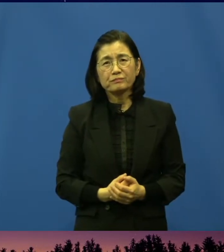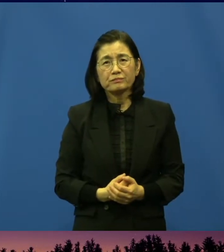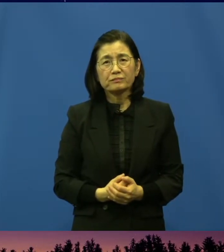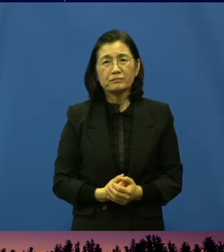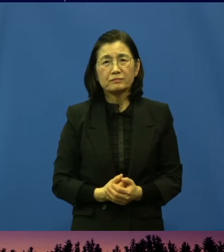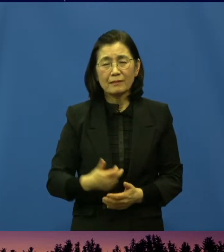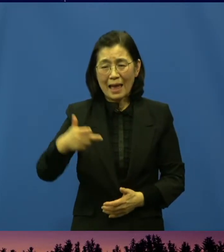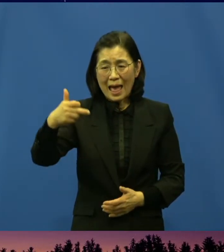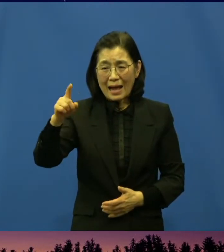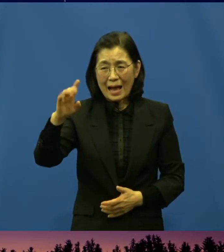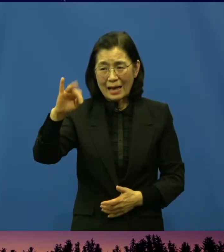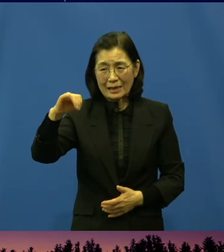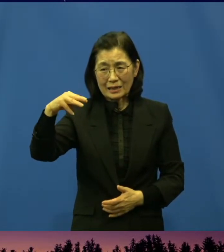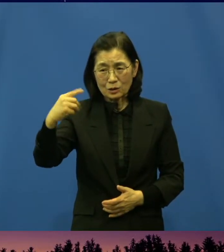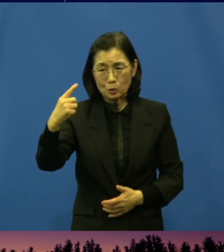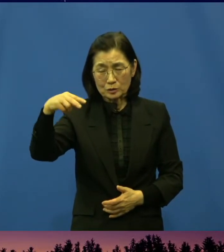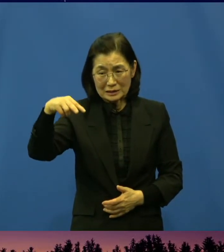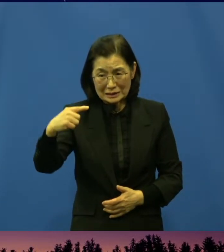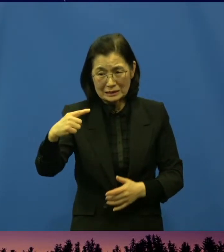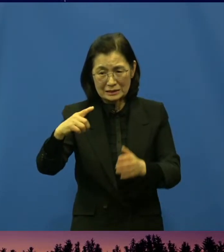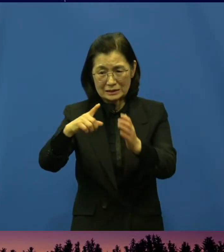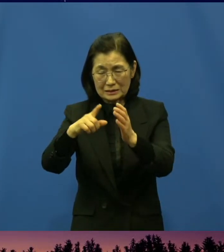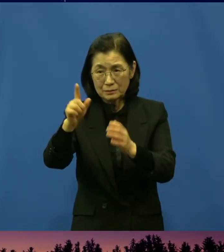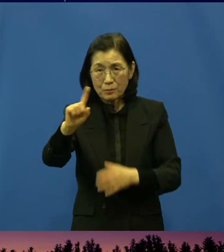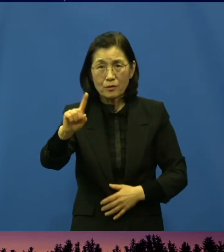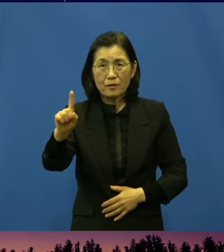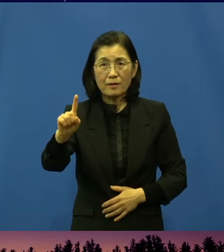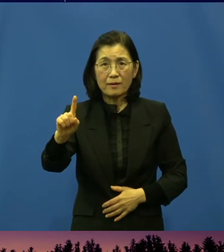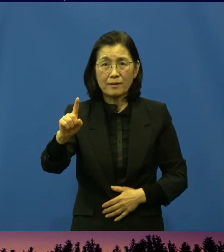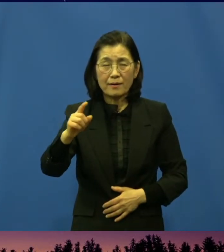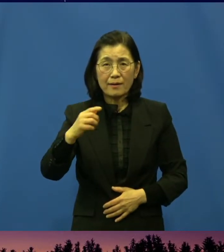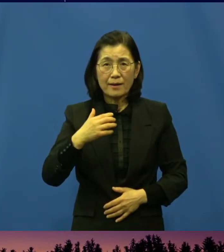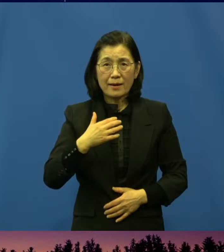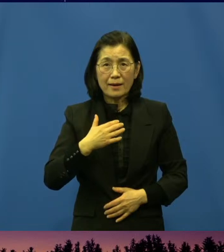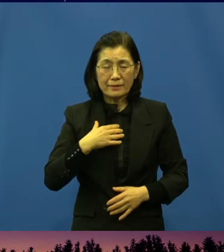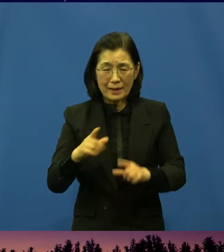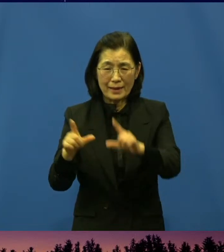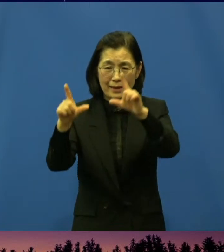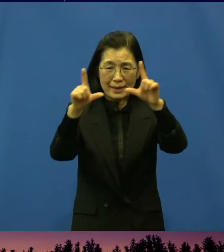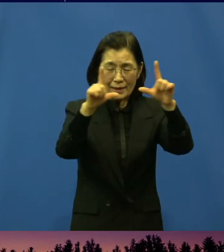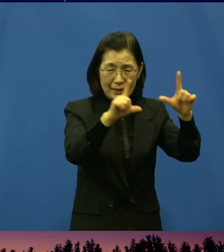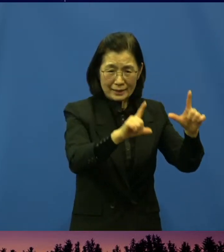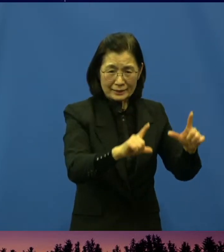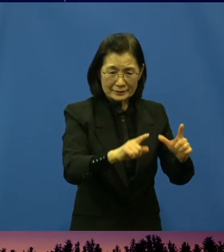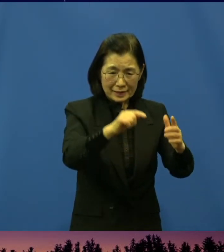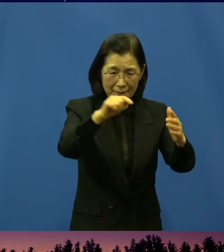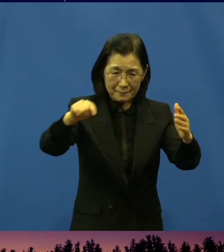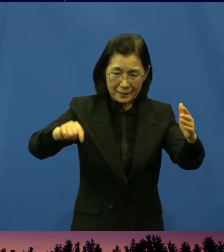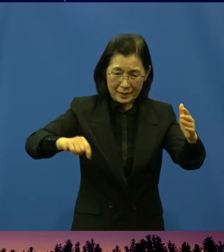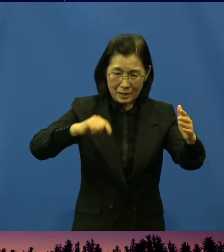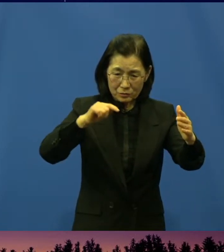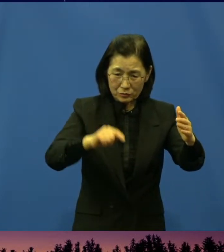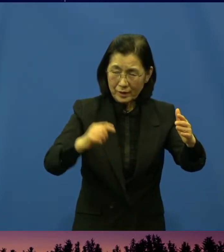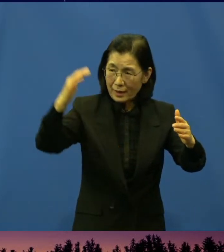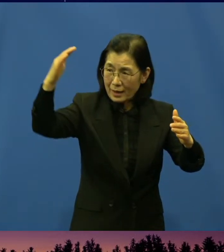카이로스는 뭔지 아세요, 여러분? 내 삶의 영역에 하나님이 일하실 공간을 내어드리는 거예요.